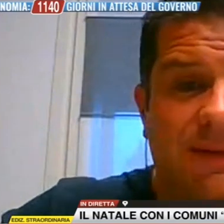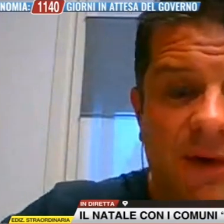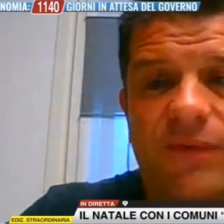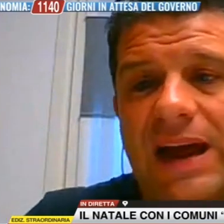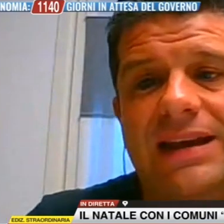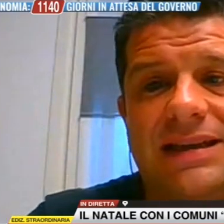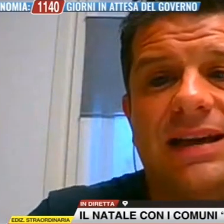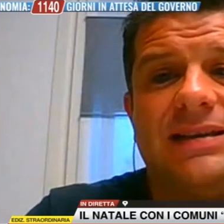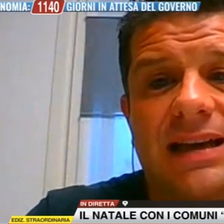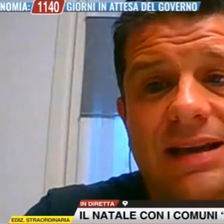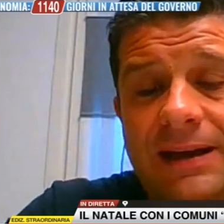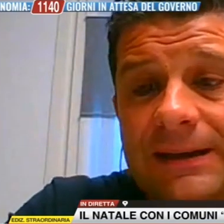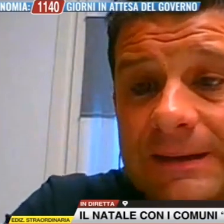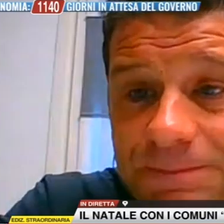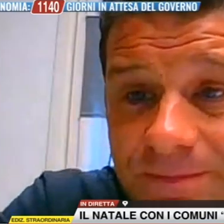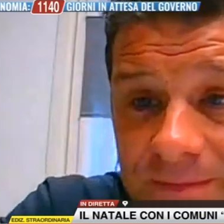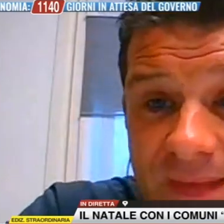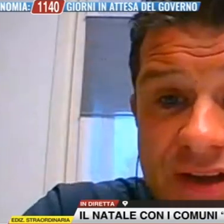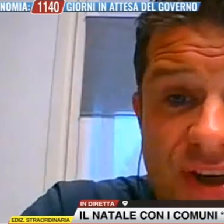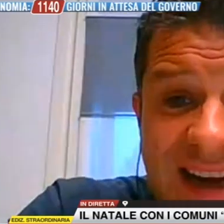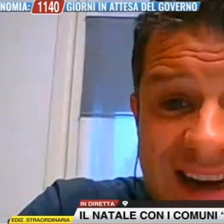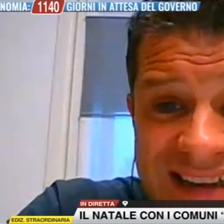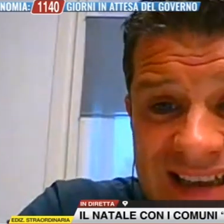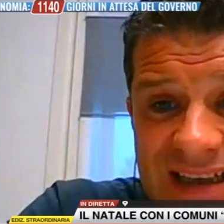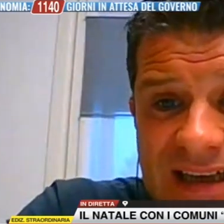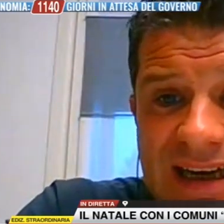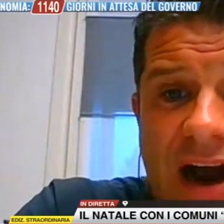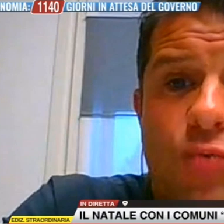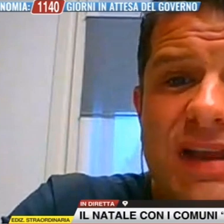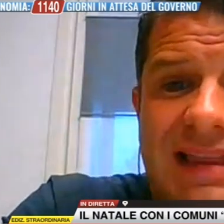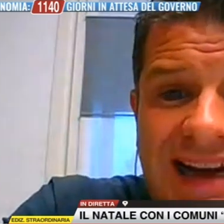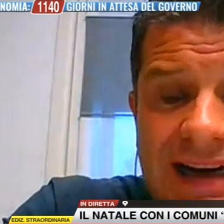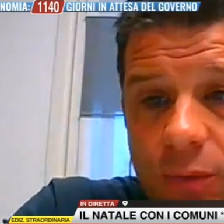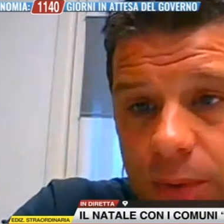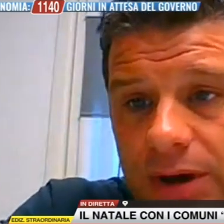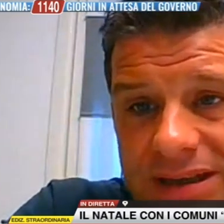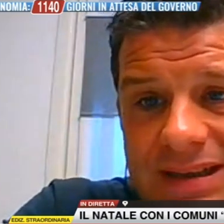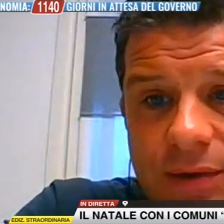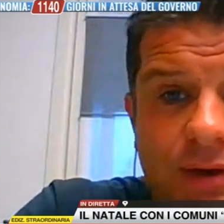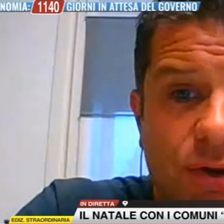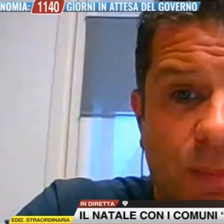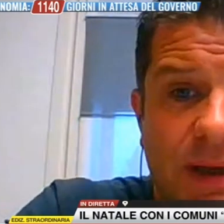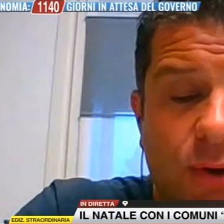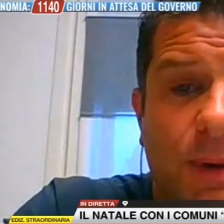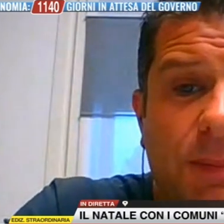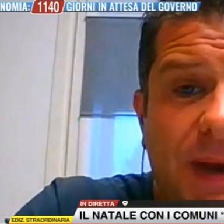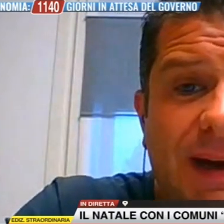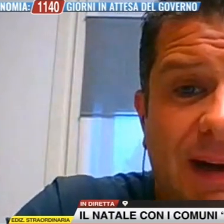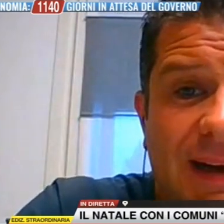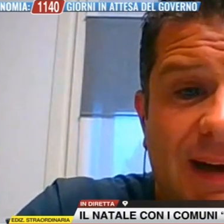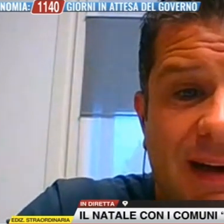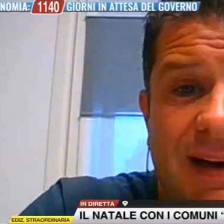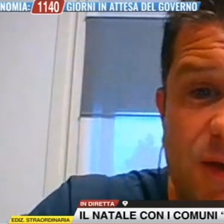aziende fanno ferie, eccetera eccetera, cercare di aumentare un po' le restrizioni in questo periodo proprio